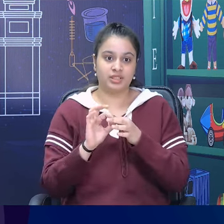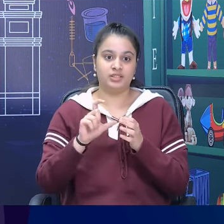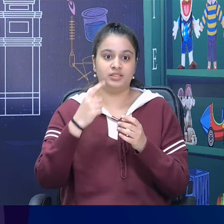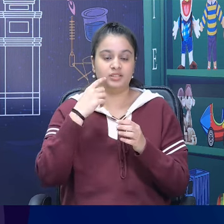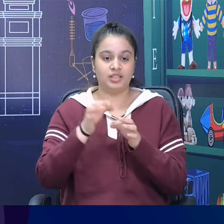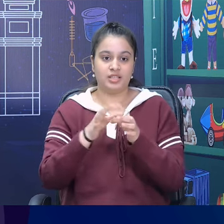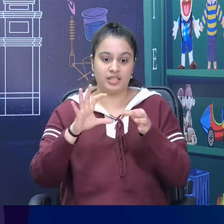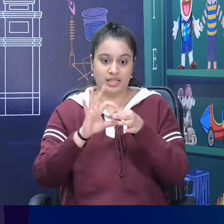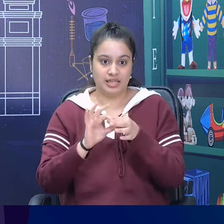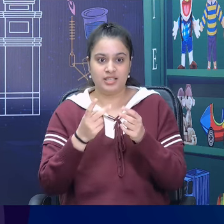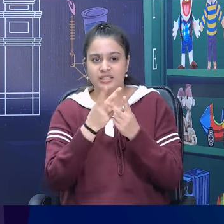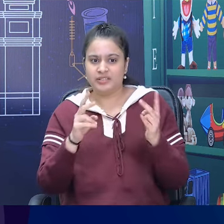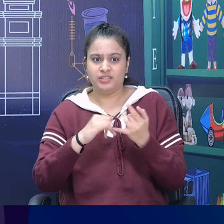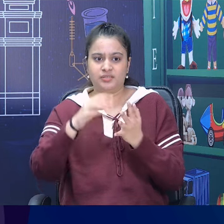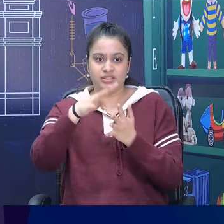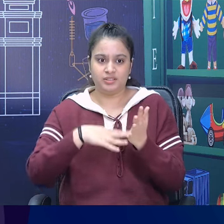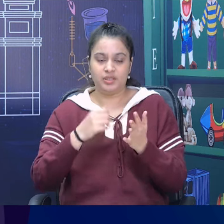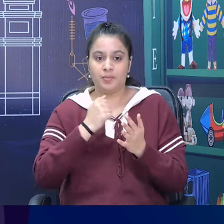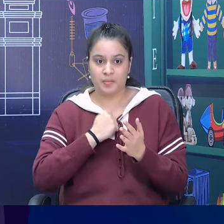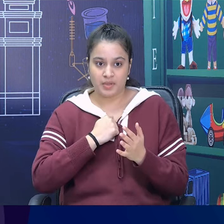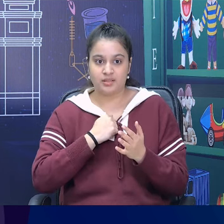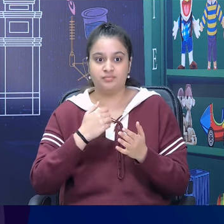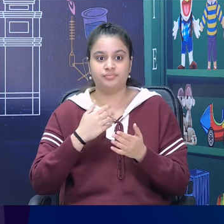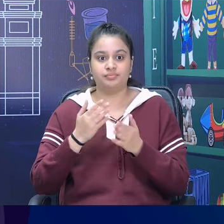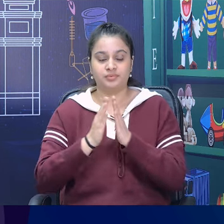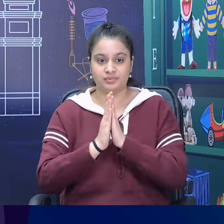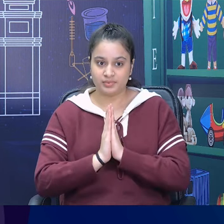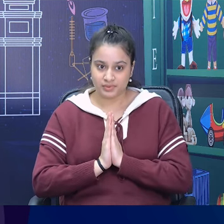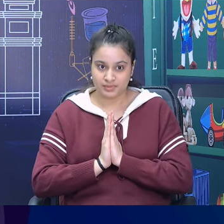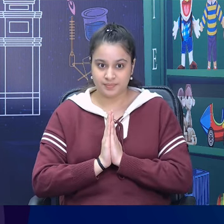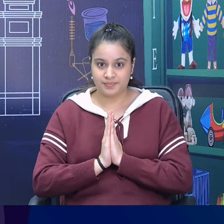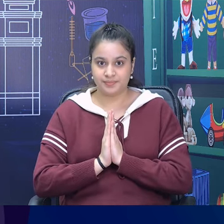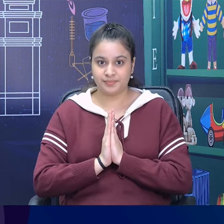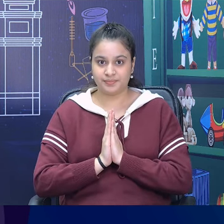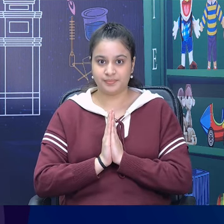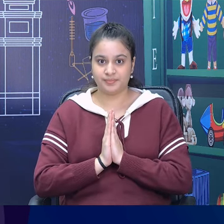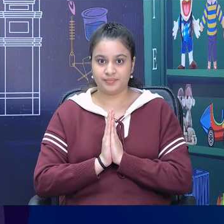एनसीआरटी के सभी सत्रों के साथ मैं श्रजन राजपूत आप सबसे लेती हूं अनुमति